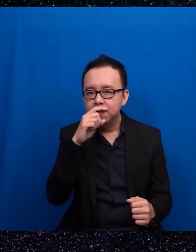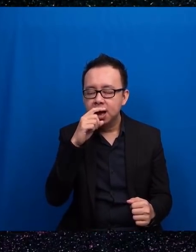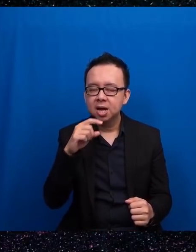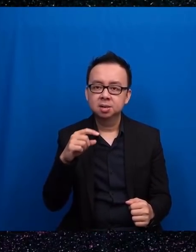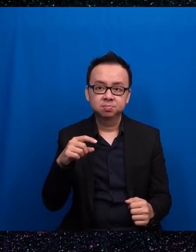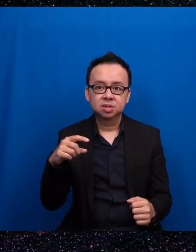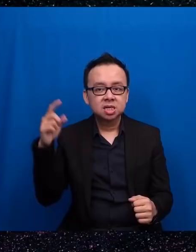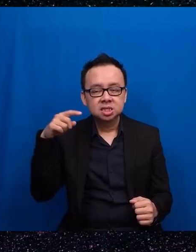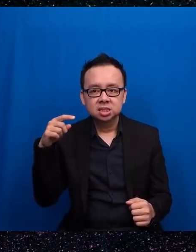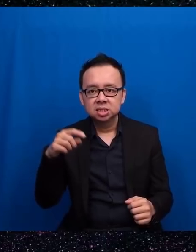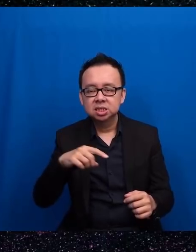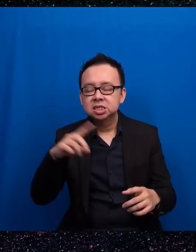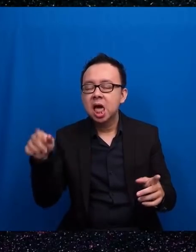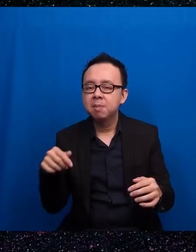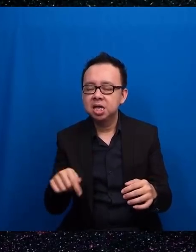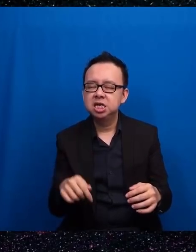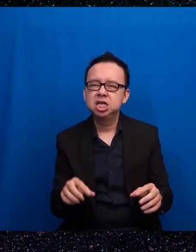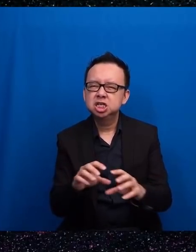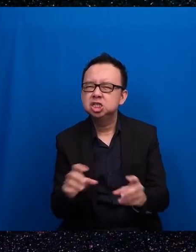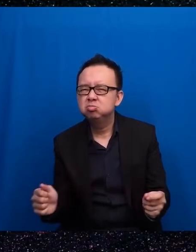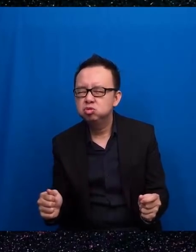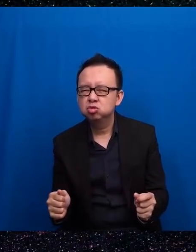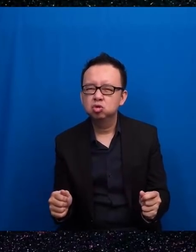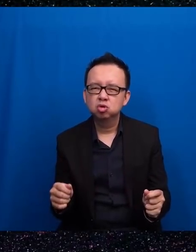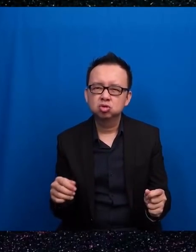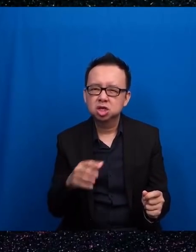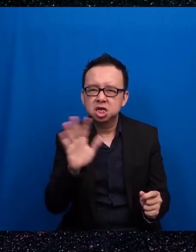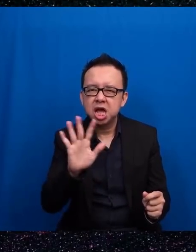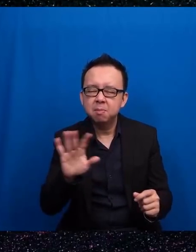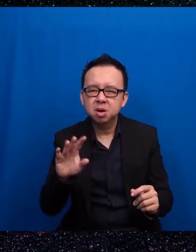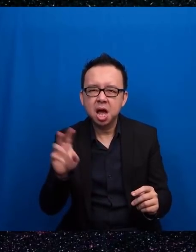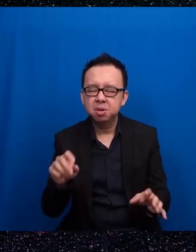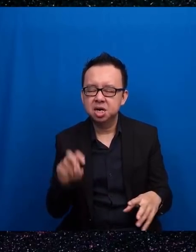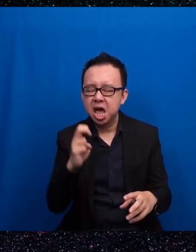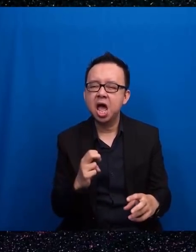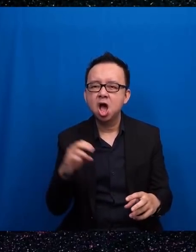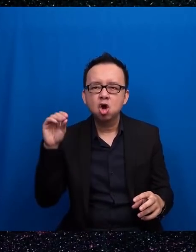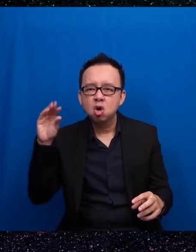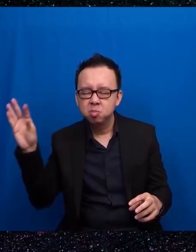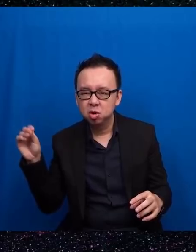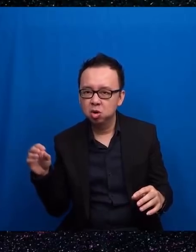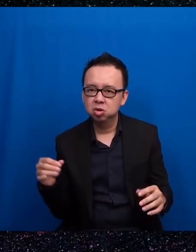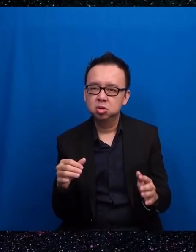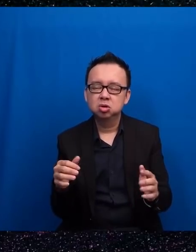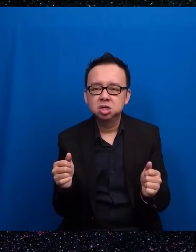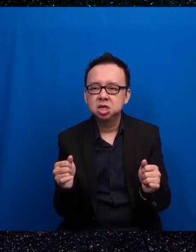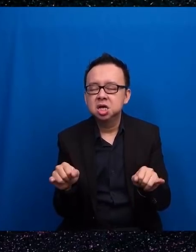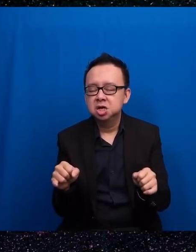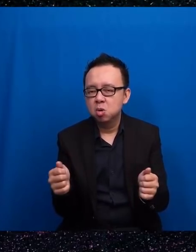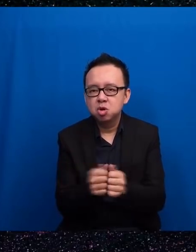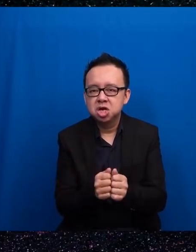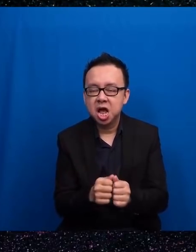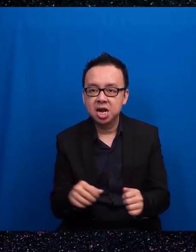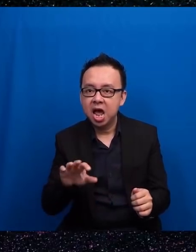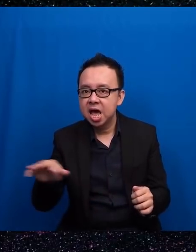bisa? Oh iya, Papa jarang ngobrol sama anak-anak. Ayo sini, duduk di sofa ngobrol, kalian mau tanya apa saja. Selama